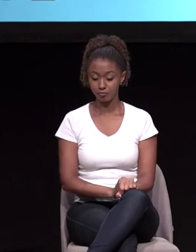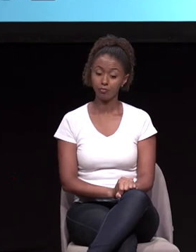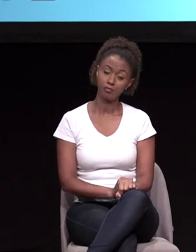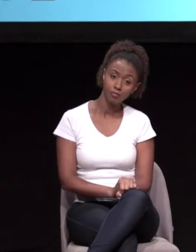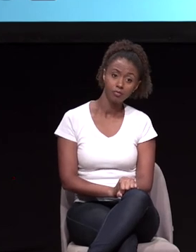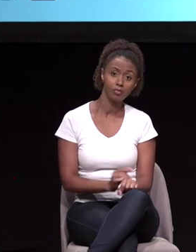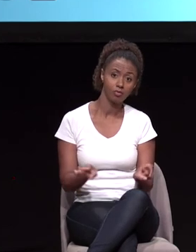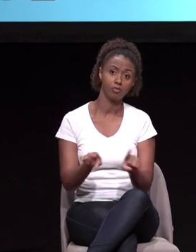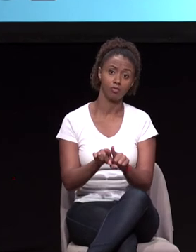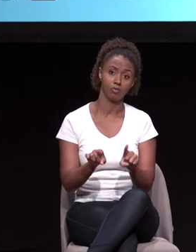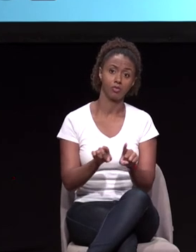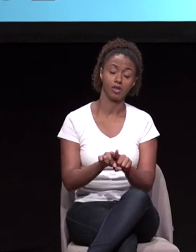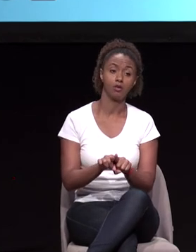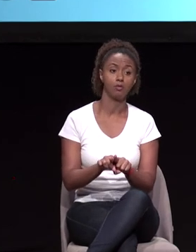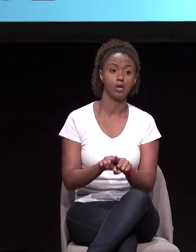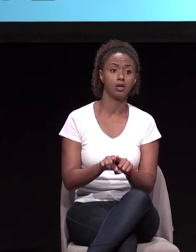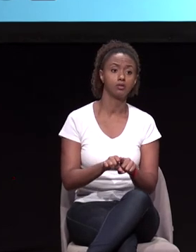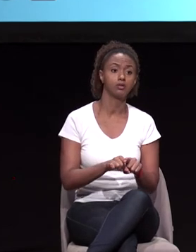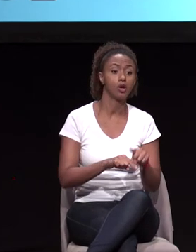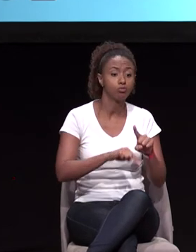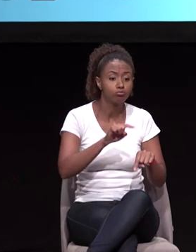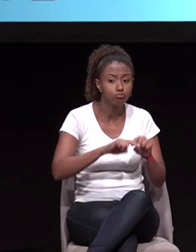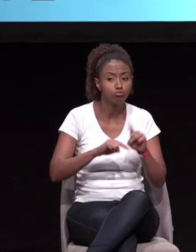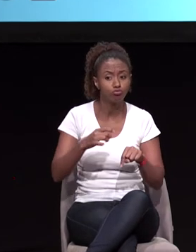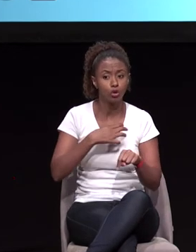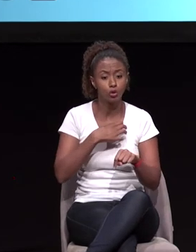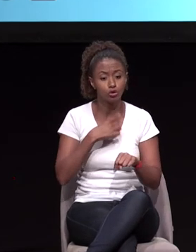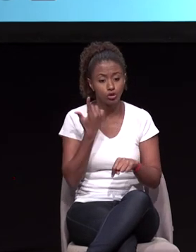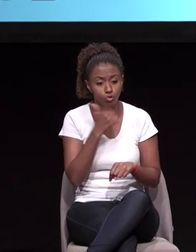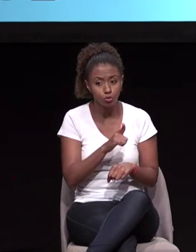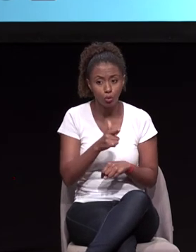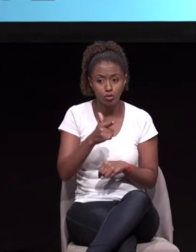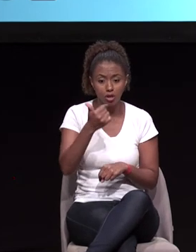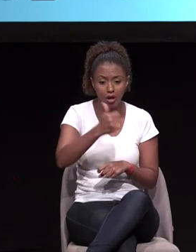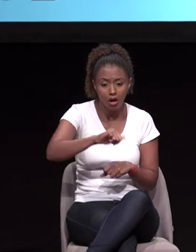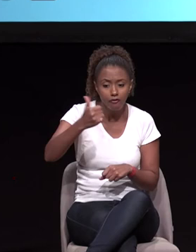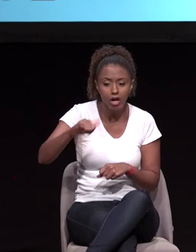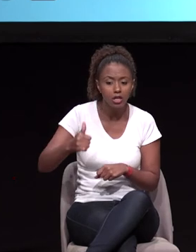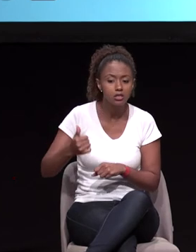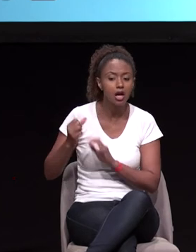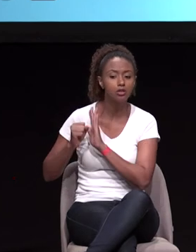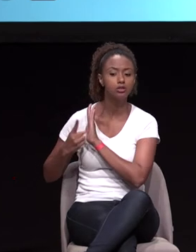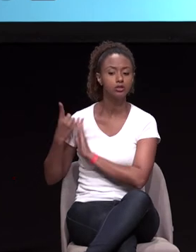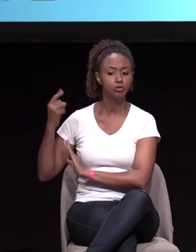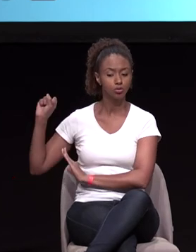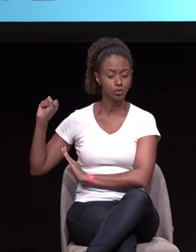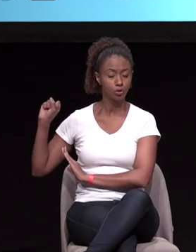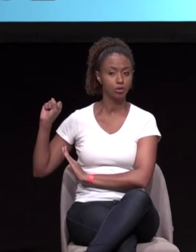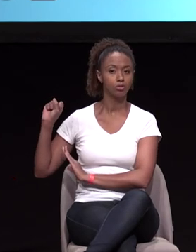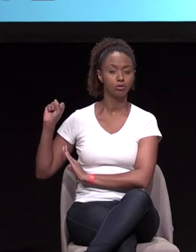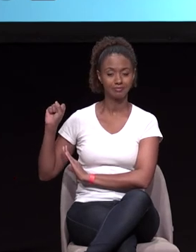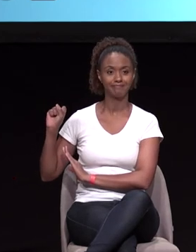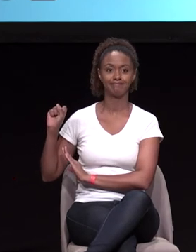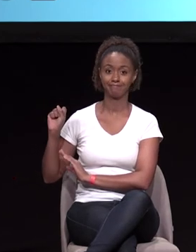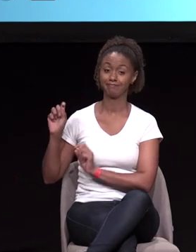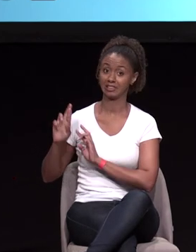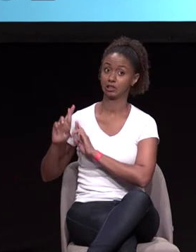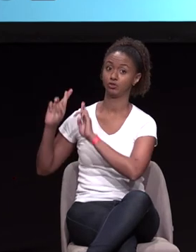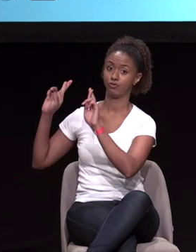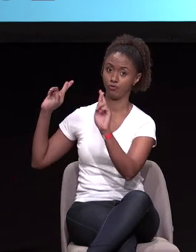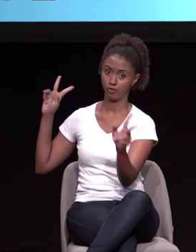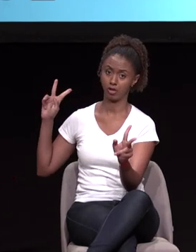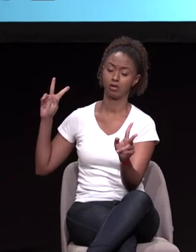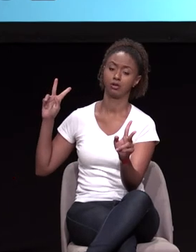maneira como tempo como instrumentos para a gente avaliar a situação no século 18 um pouco né como dizia um pouco distinta um sistema um pouco